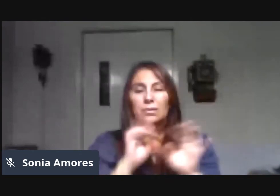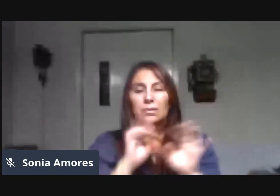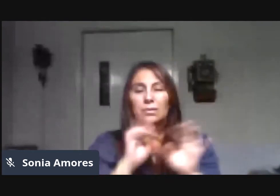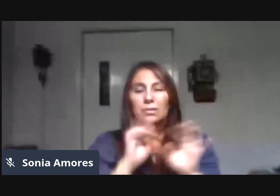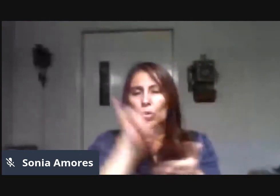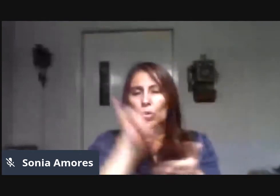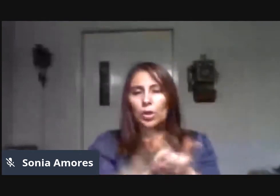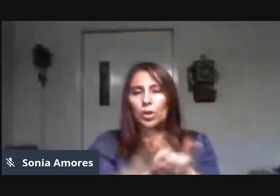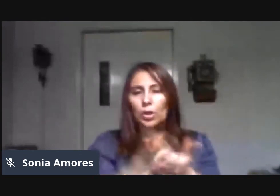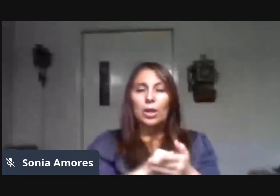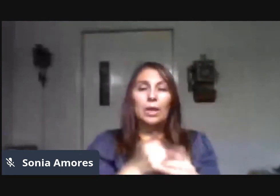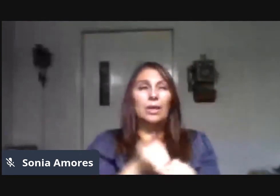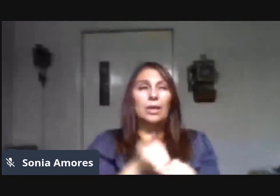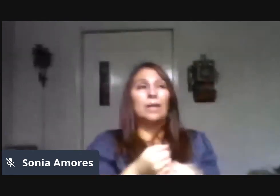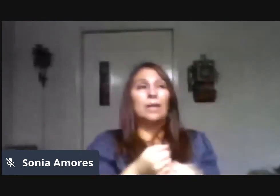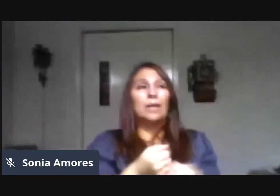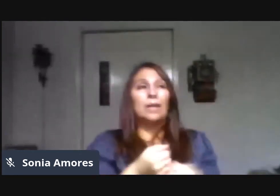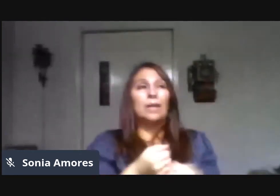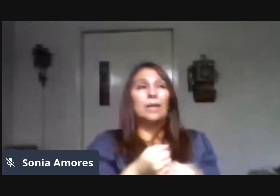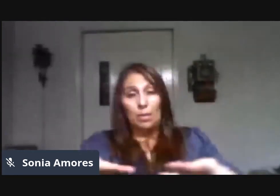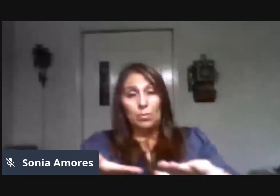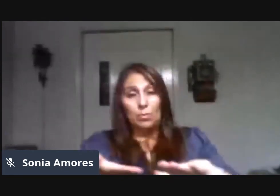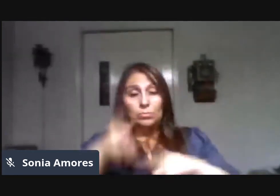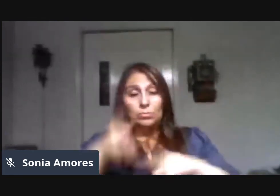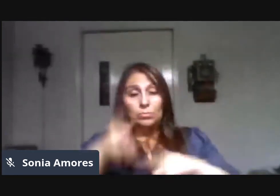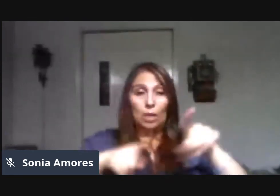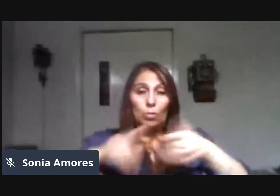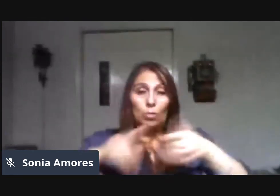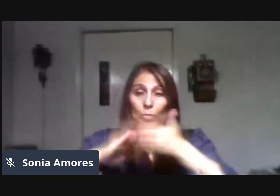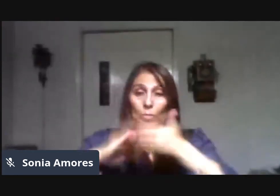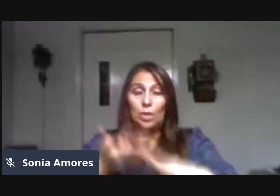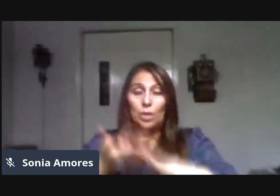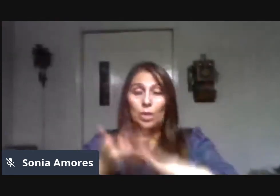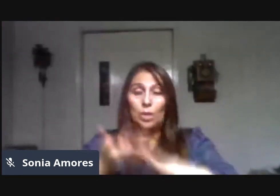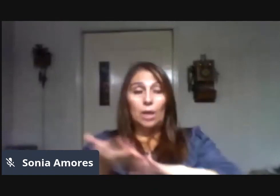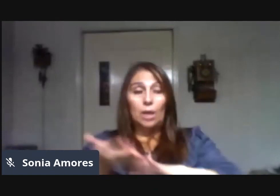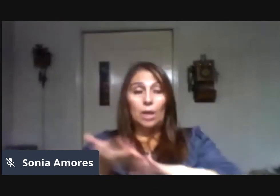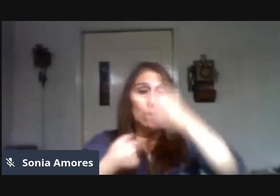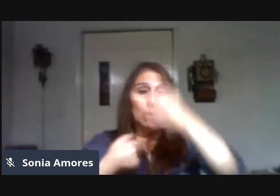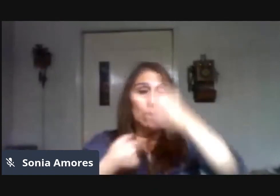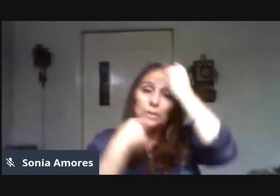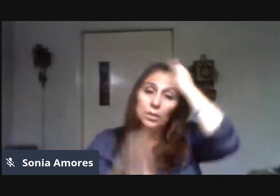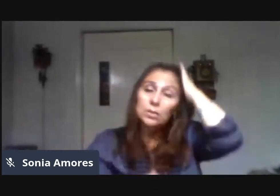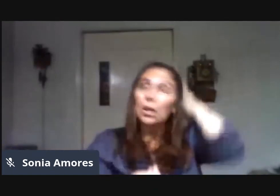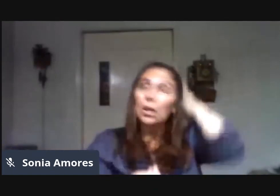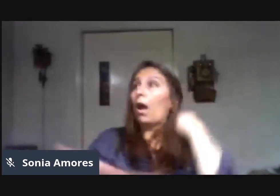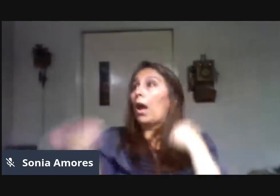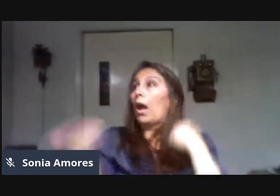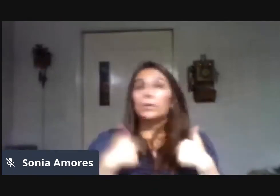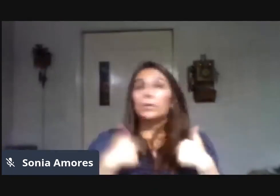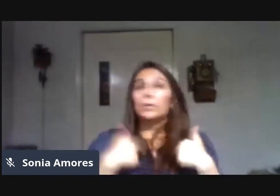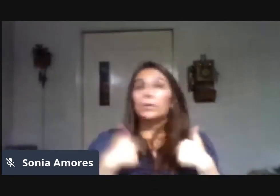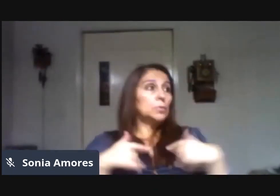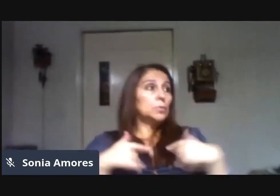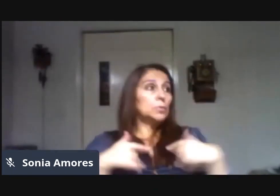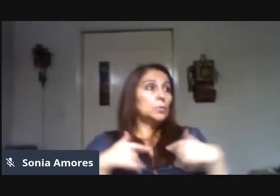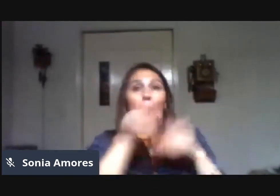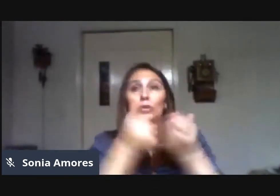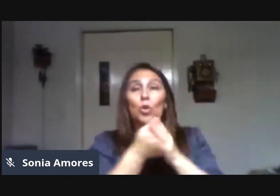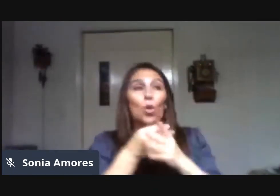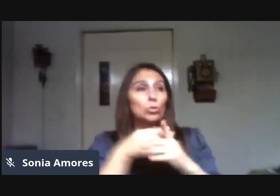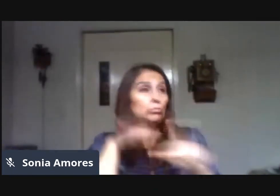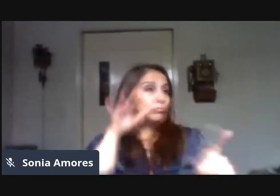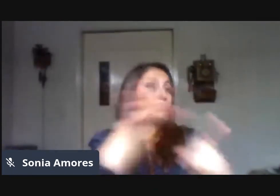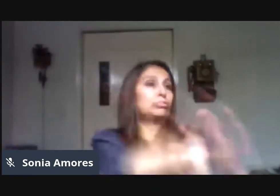reclamo de algunas comunidades que estén diciendo que aquí a todo el mundo se les está atropellando. La verdad que